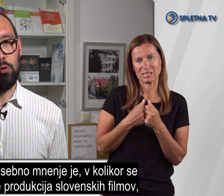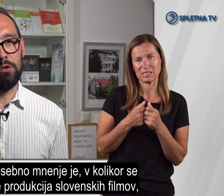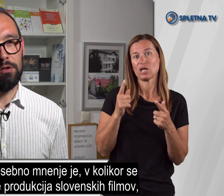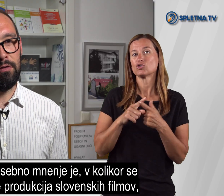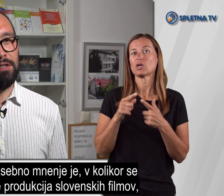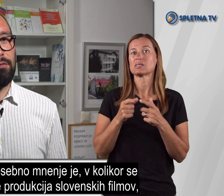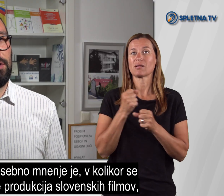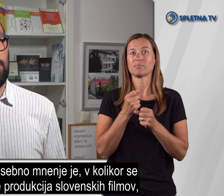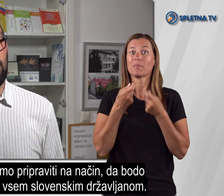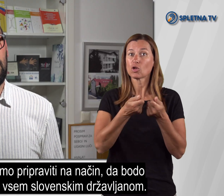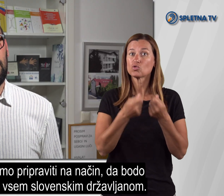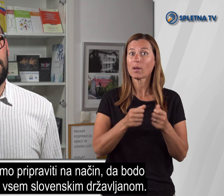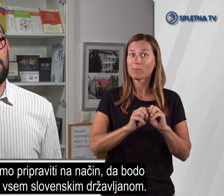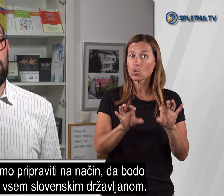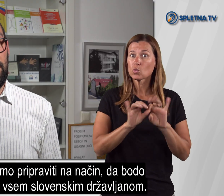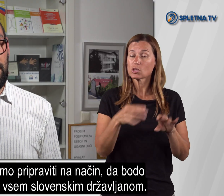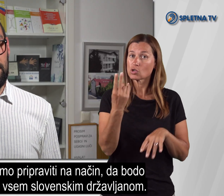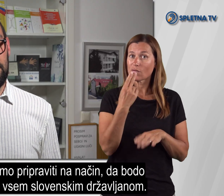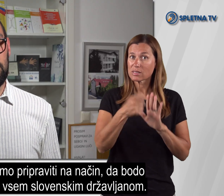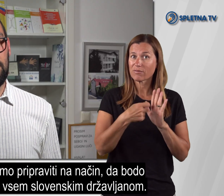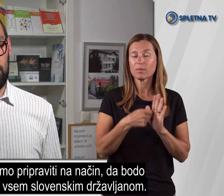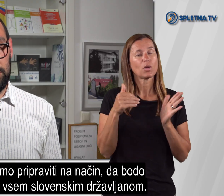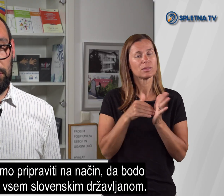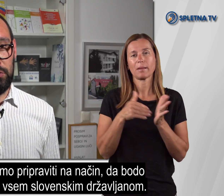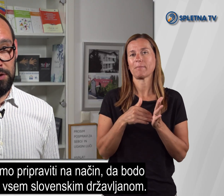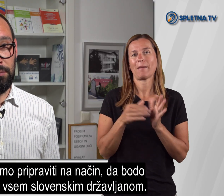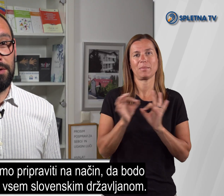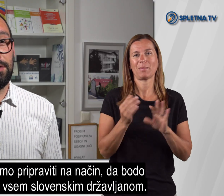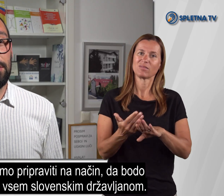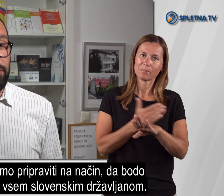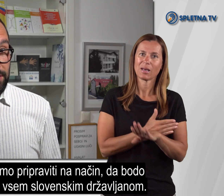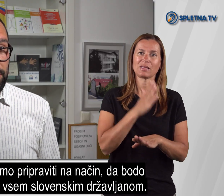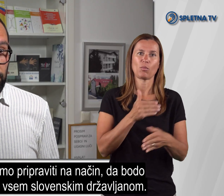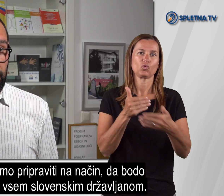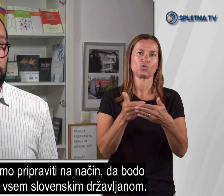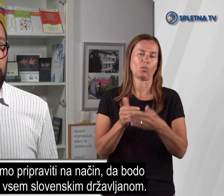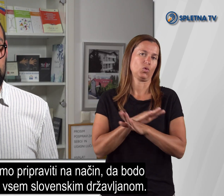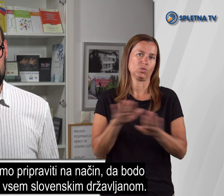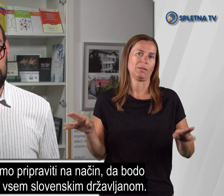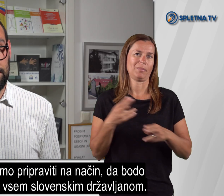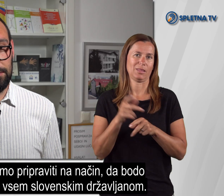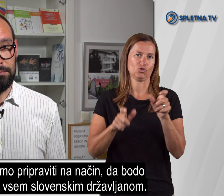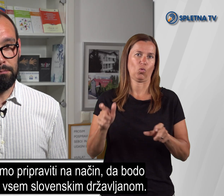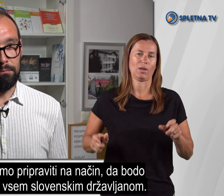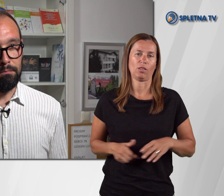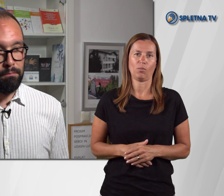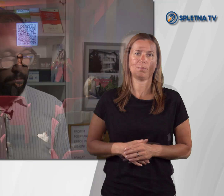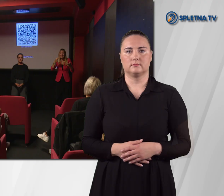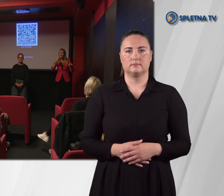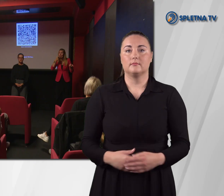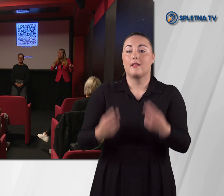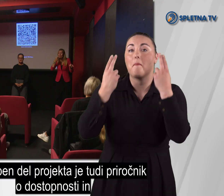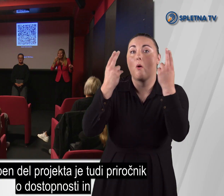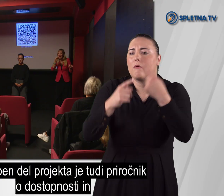plačuje produkcija slovenskih filmov, jih moramo pripraviti na način, da bodo dostopni vsem slovenskim državljanom.